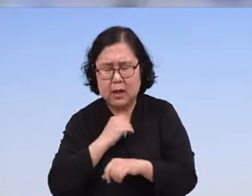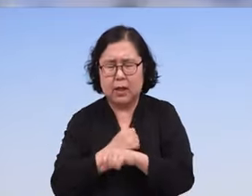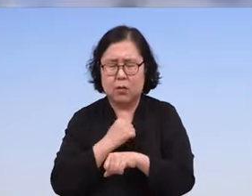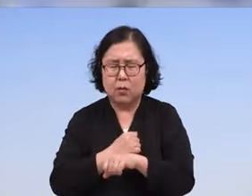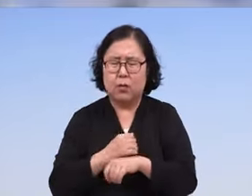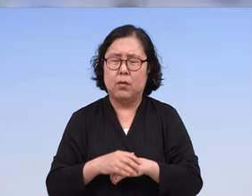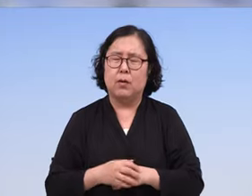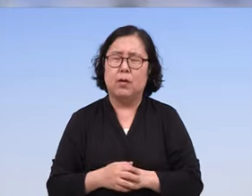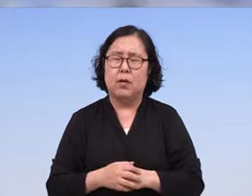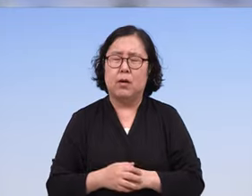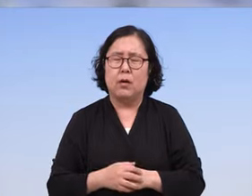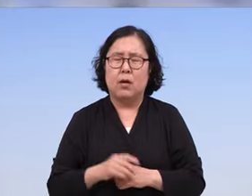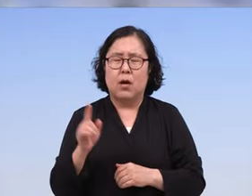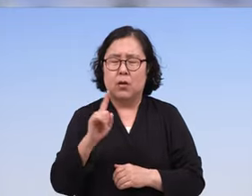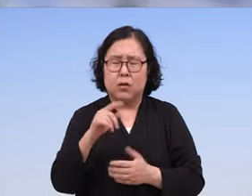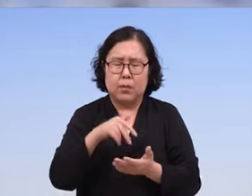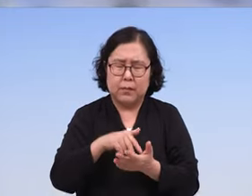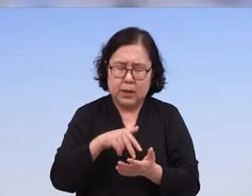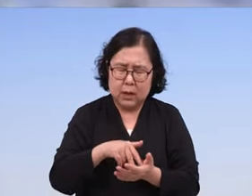기대하며